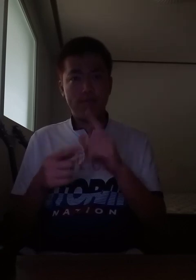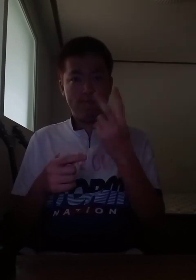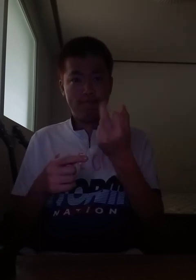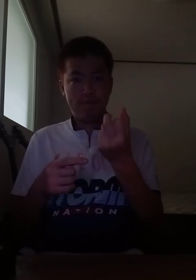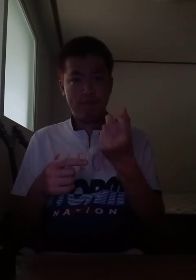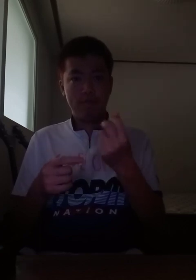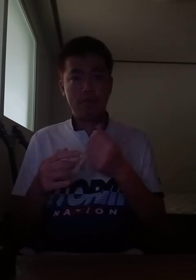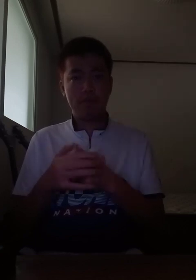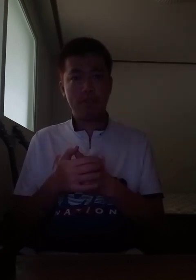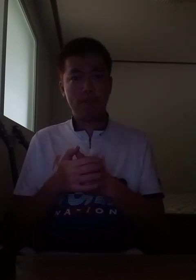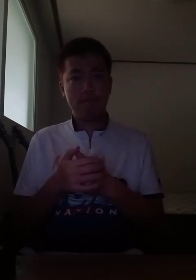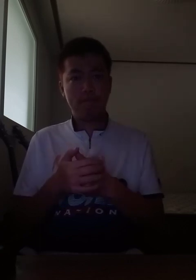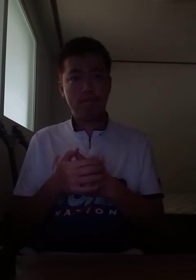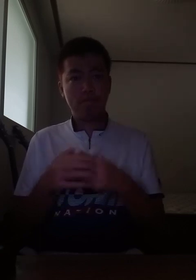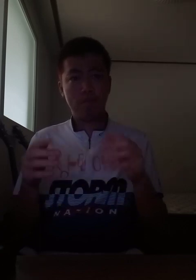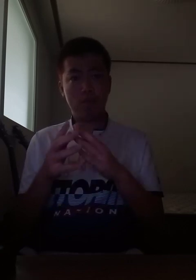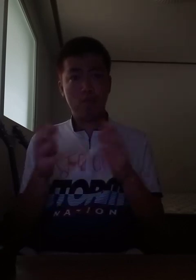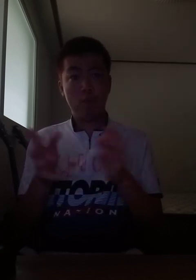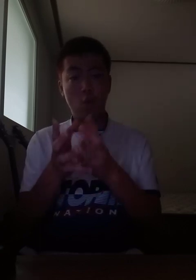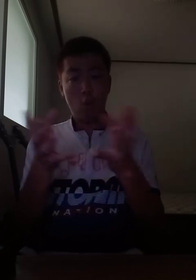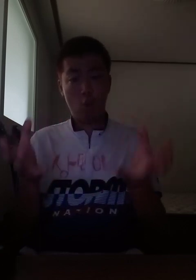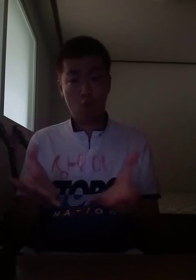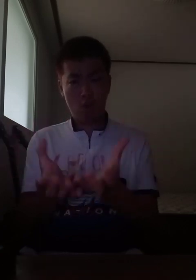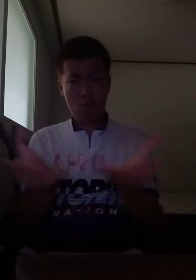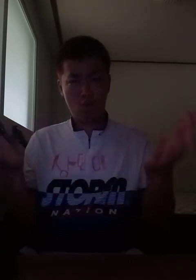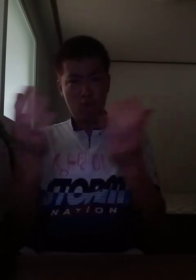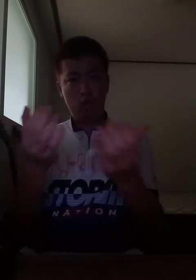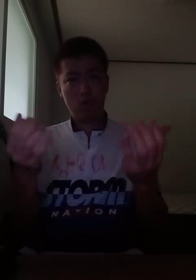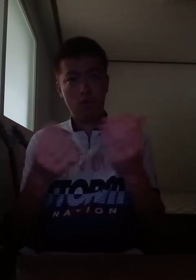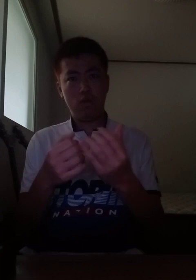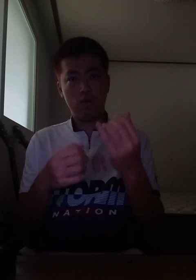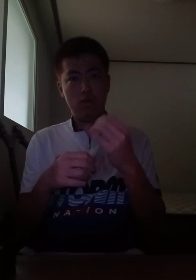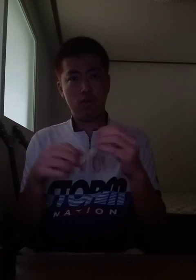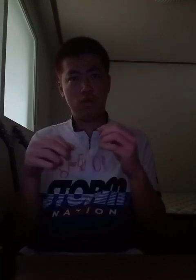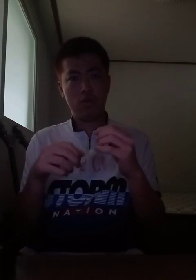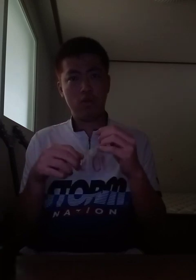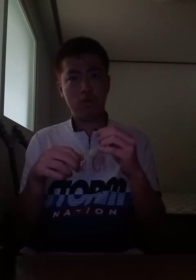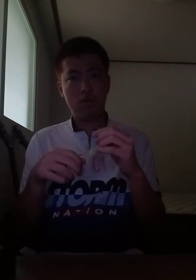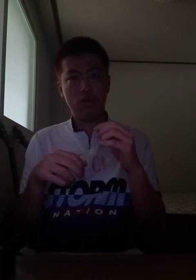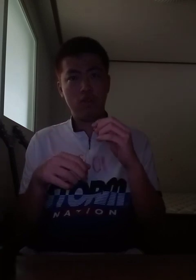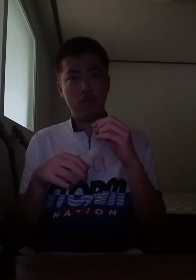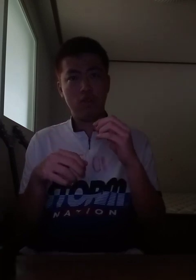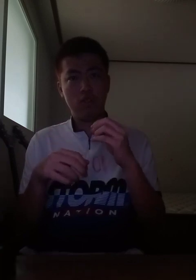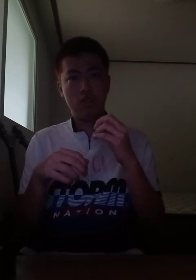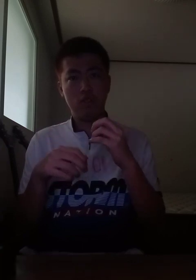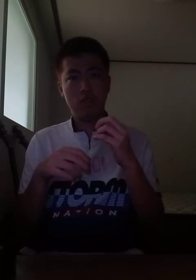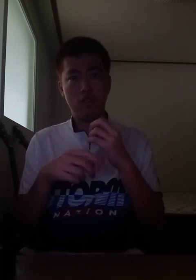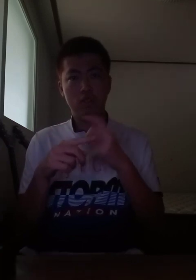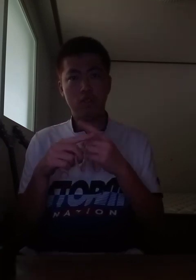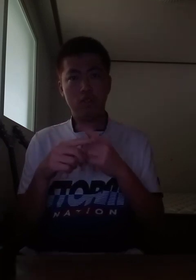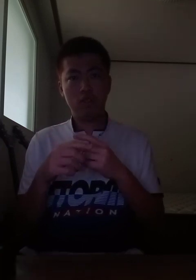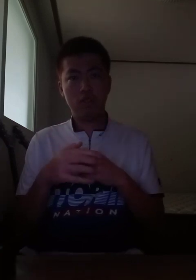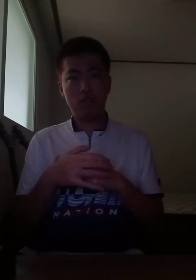그런데 그 주위에 이런 토마토 화분들이 둘러싸여 있어서 해집지 않고서는 도저히 누를 수가 없습니다. 반대쪽으로 가보면요.